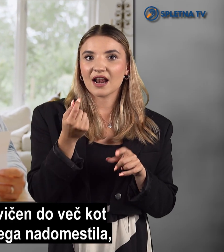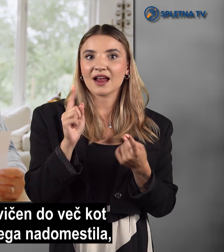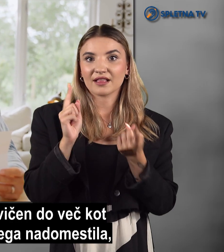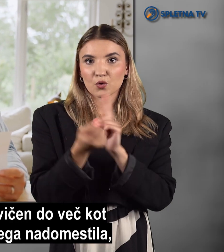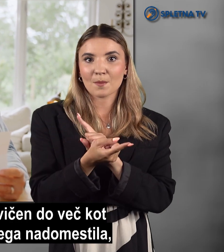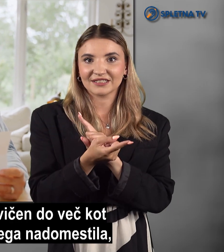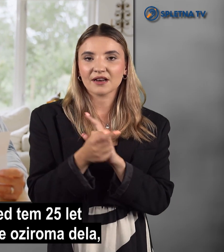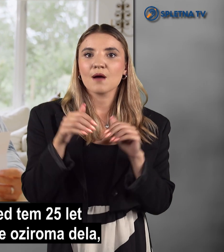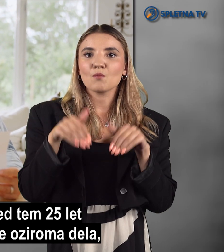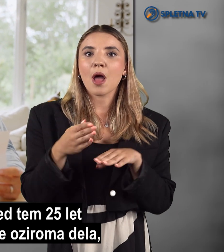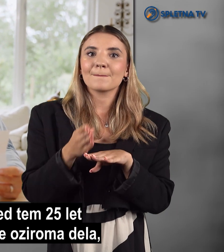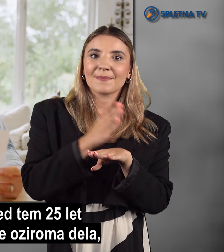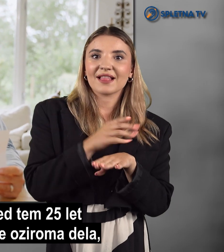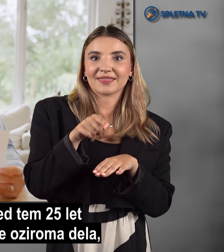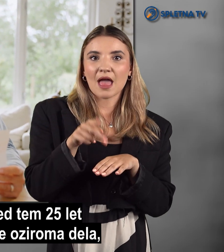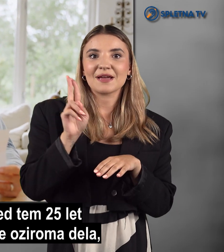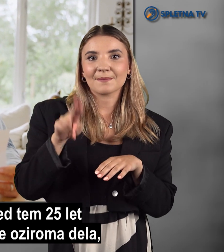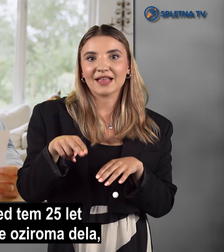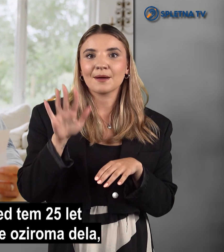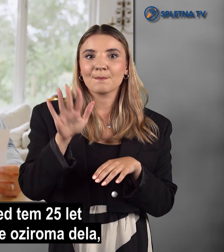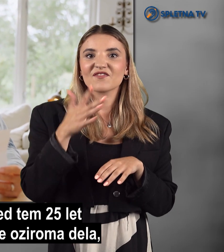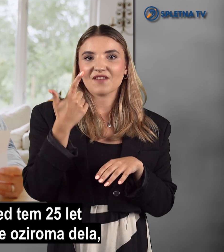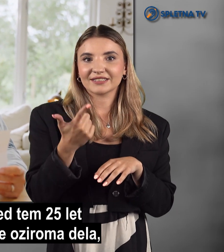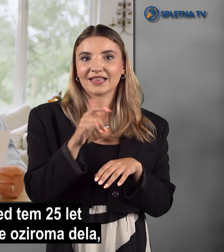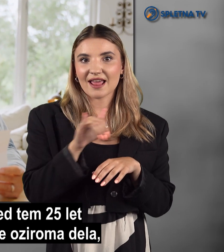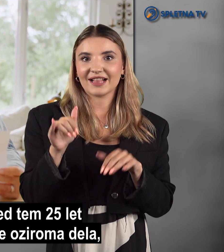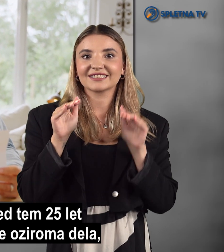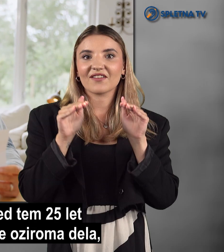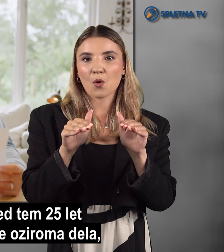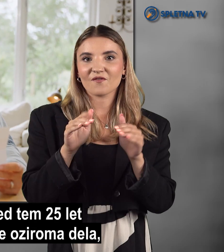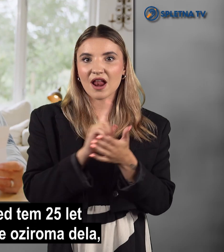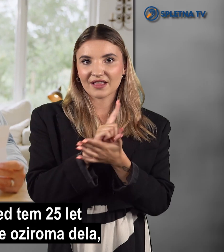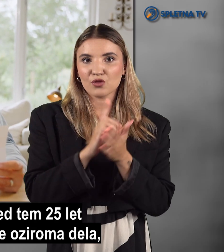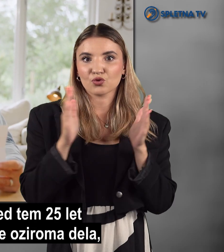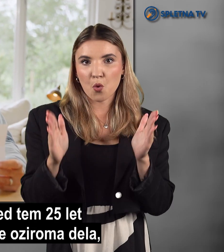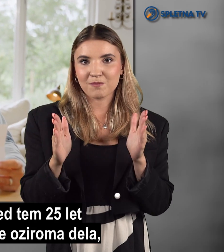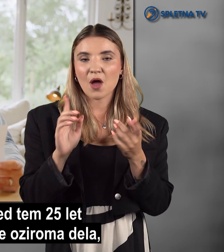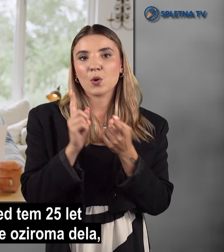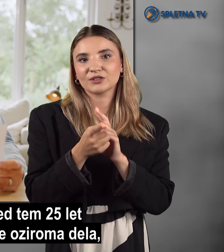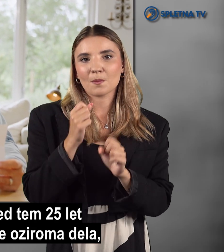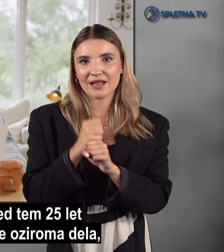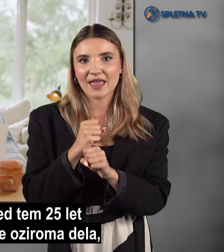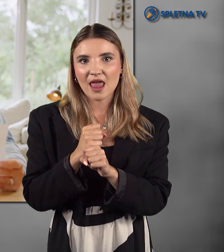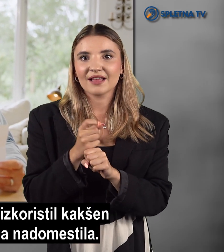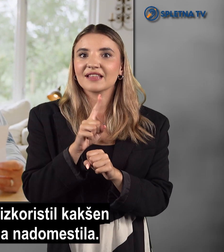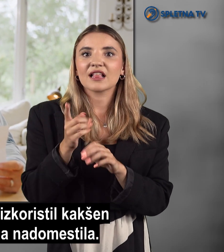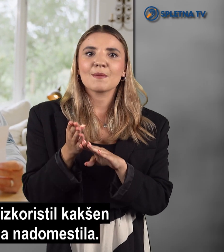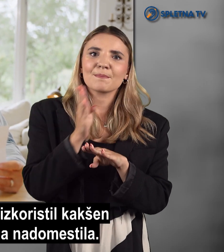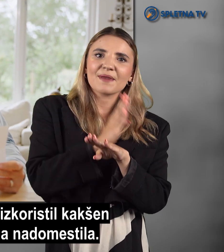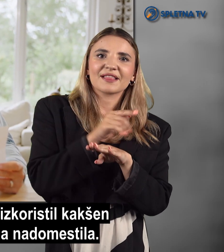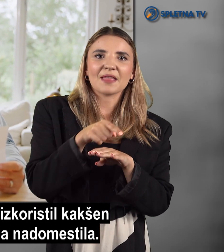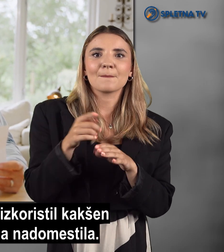denarnega nadomestila, mora imeti predtem 25 let zavarovalne dobe oziroma dela, ne da bi